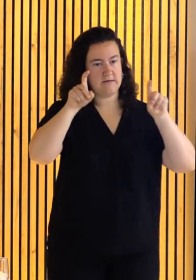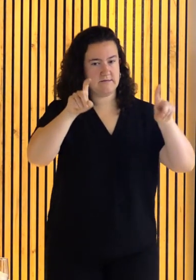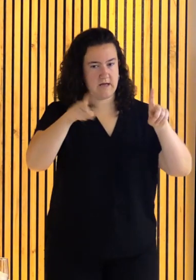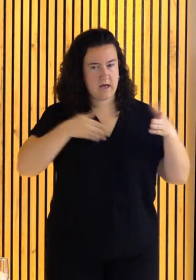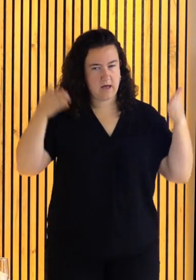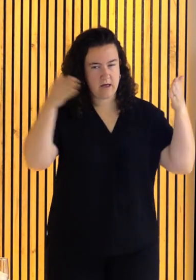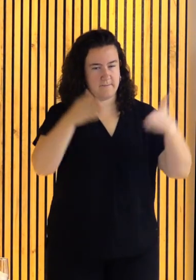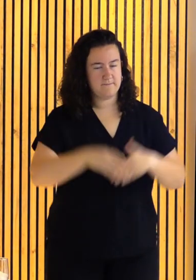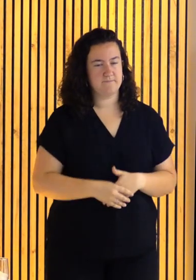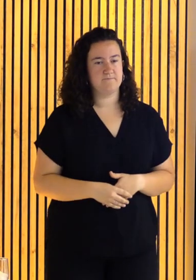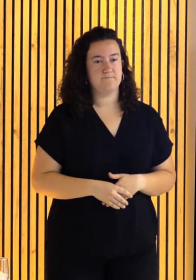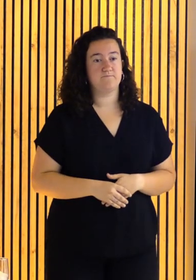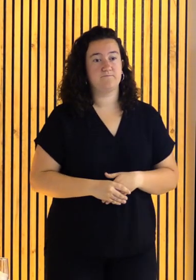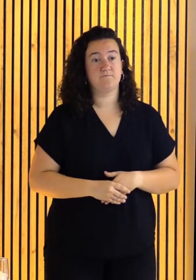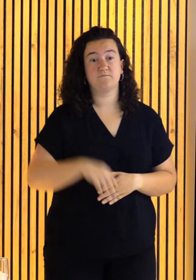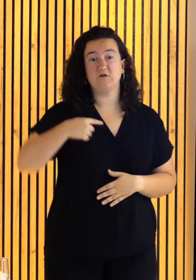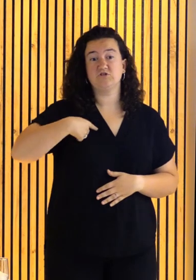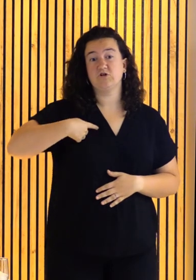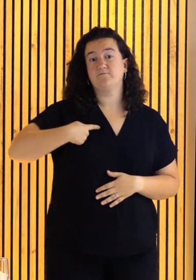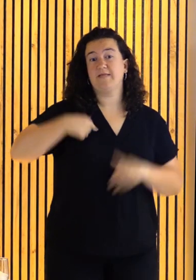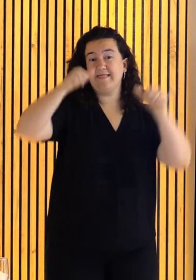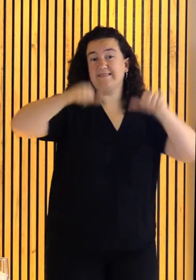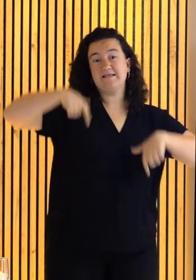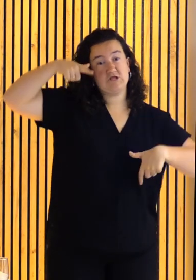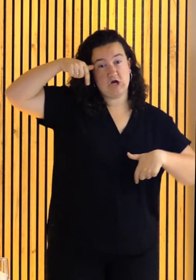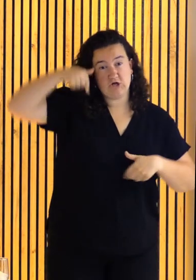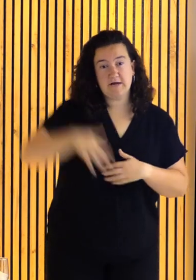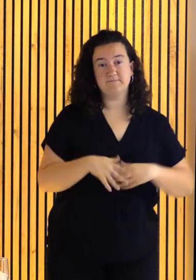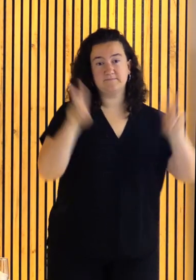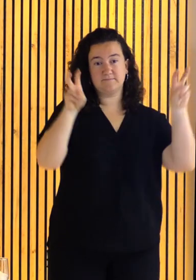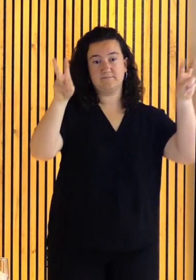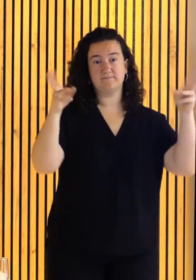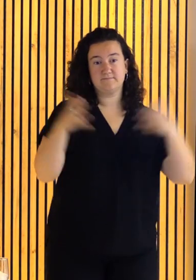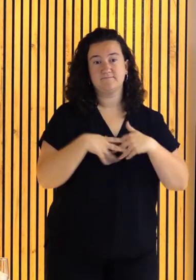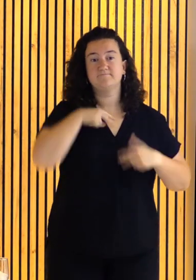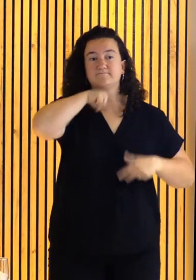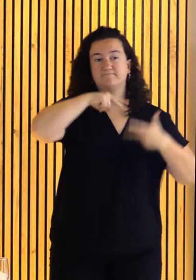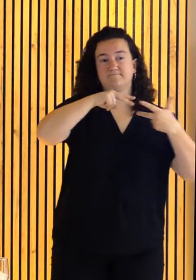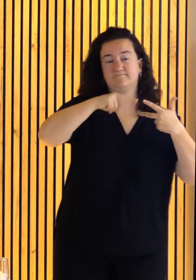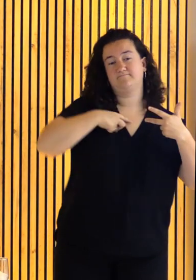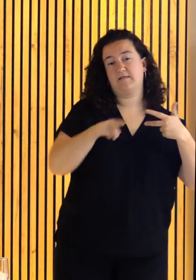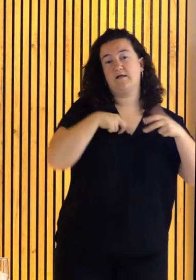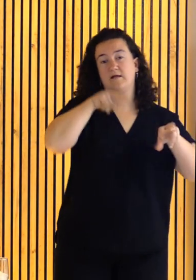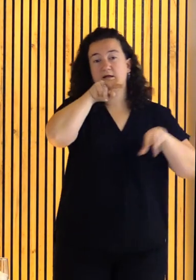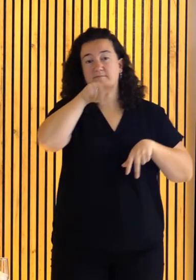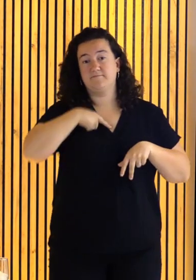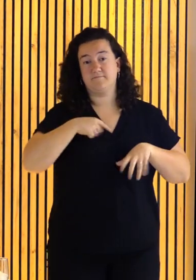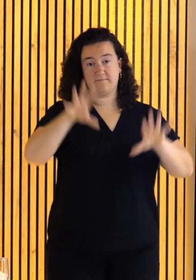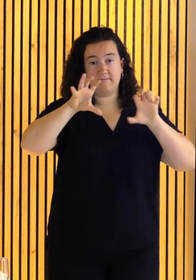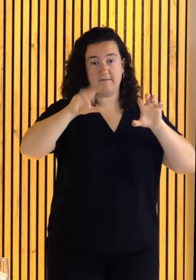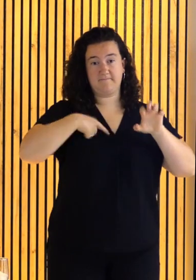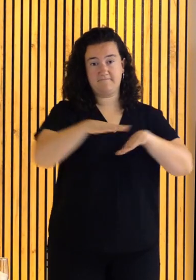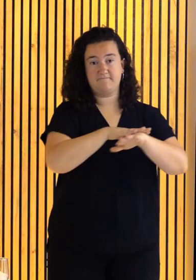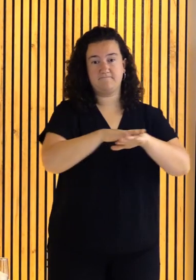begira. Nire doktorego tesiaren izenburua izan zen hizketa ezagutzan oinarritutako estrategiak, euskarazko